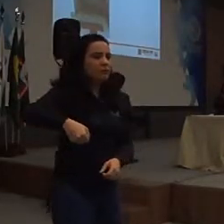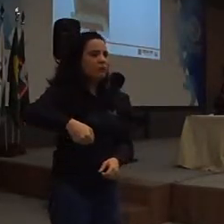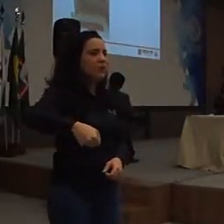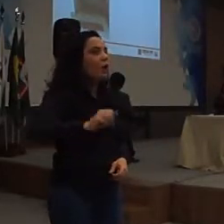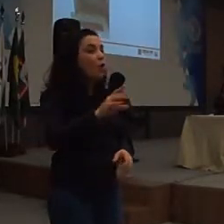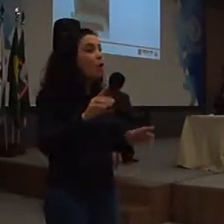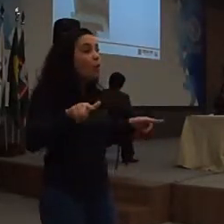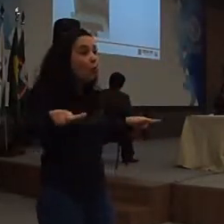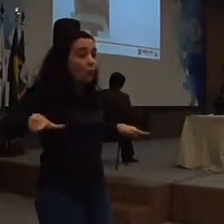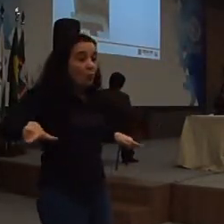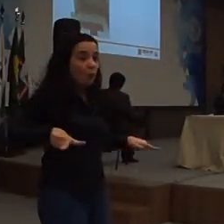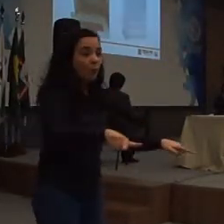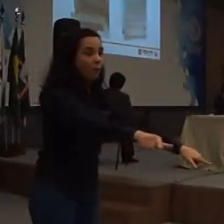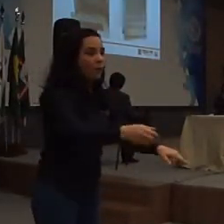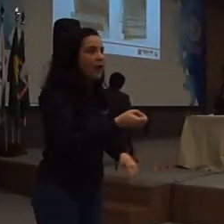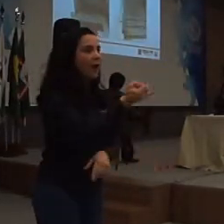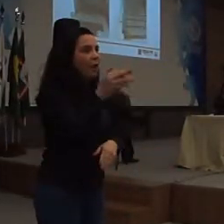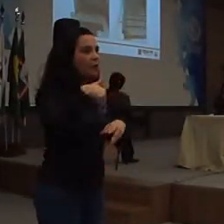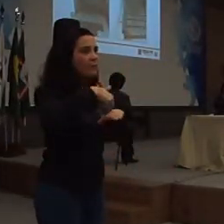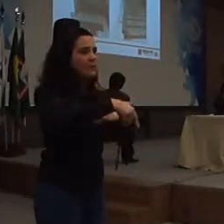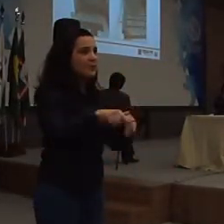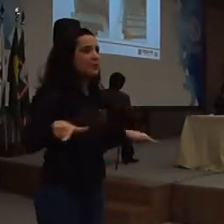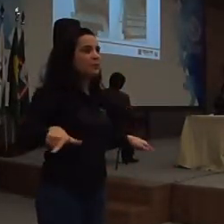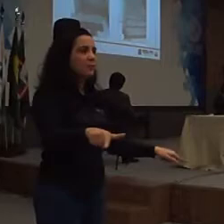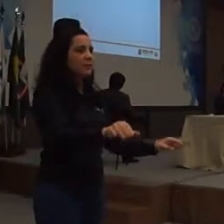se segurar na parte de baixo.